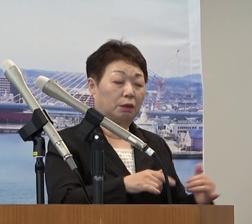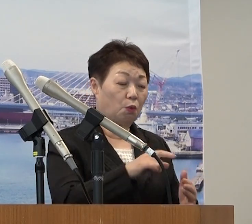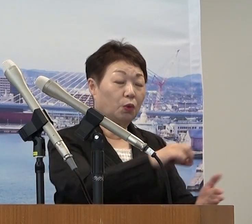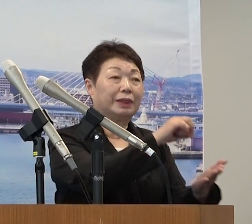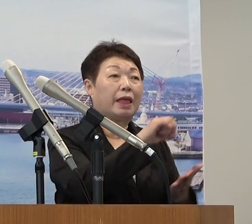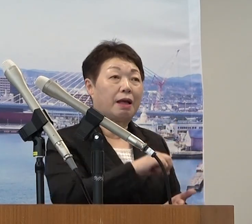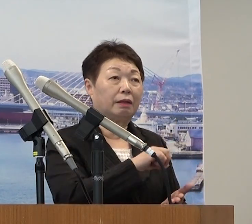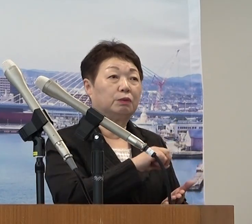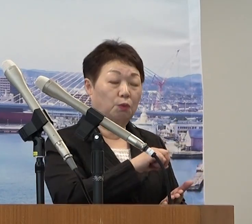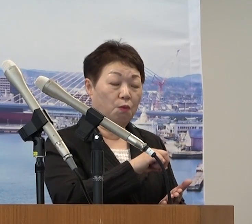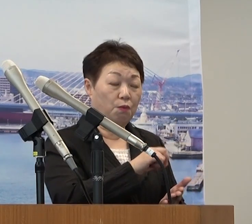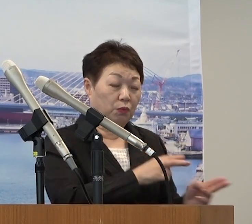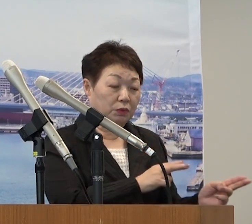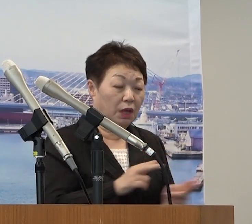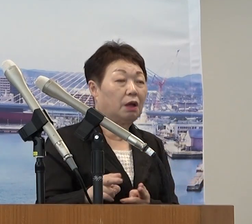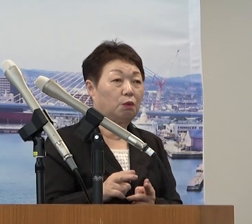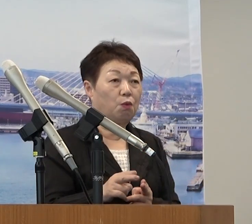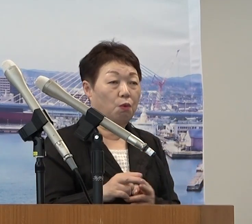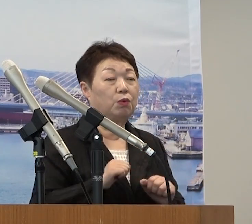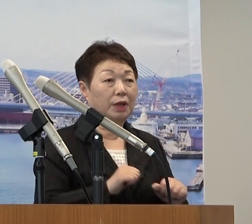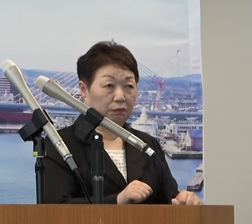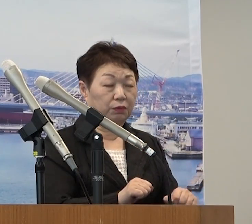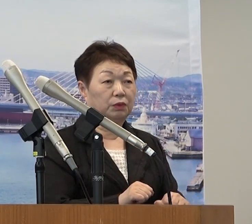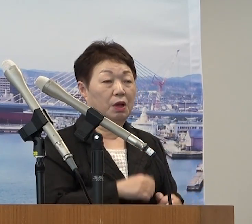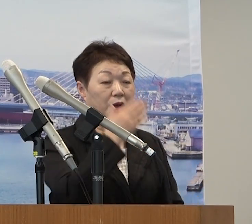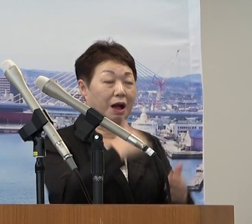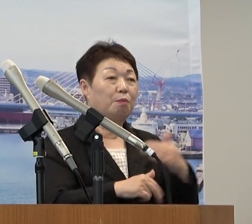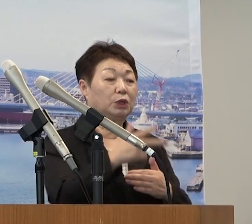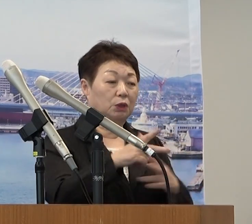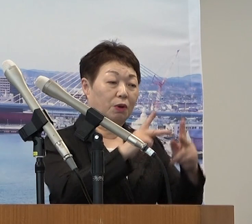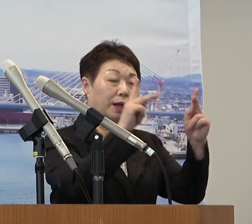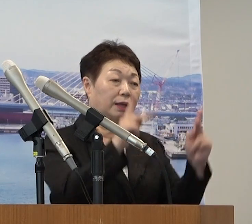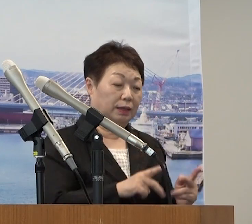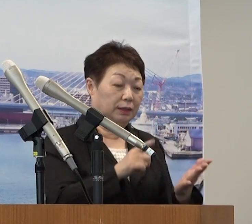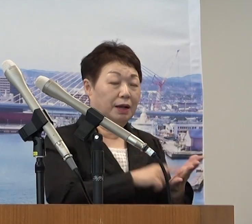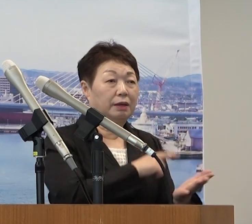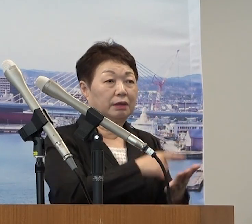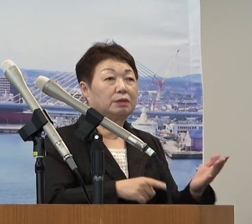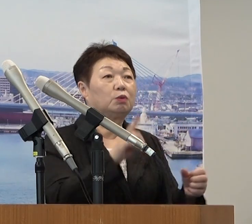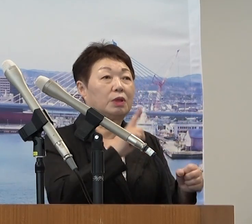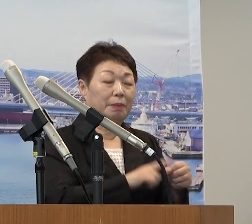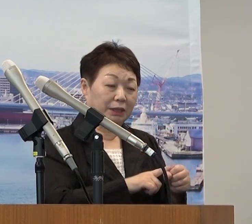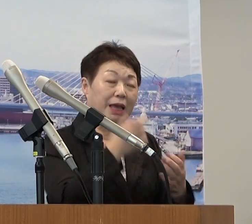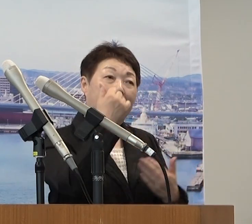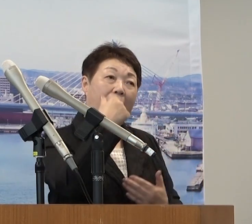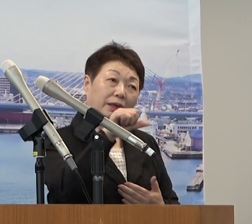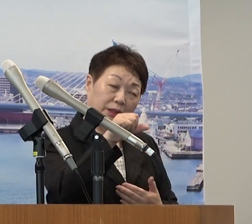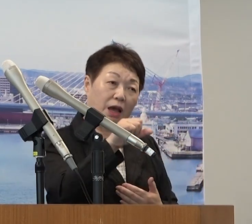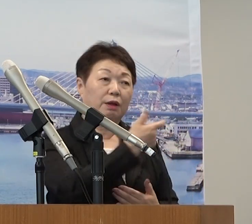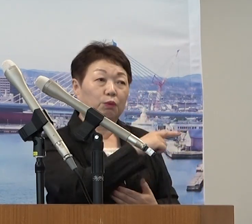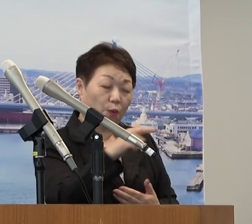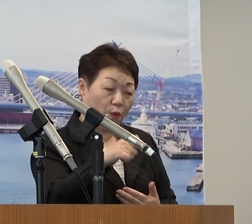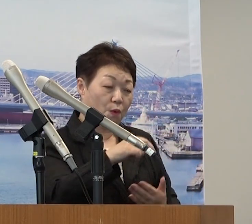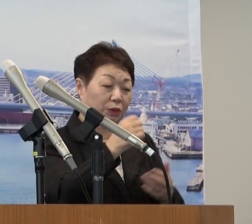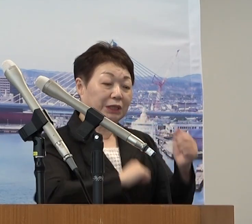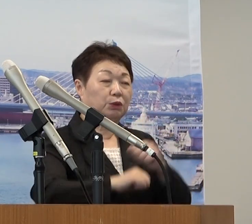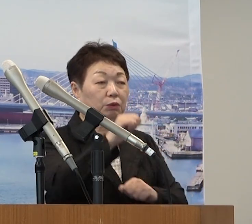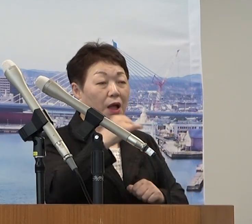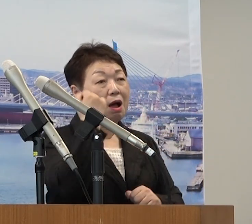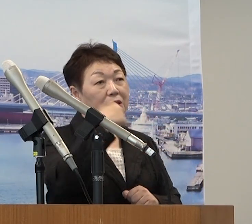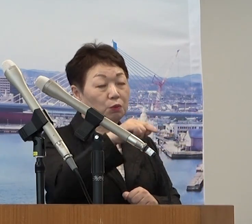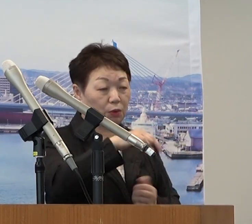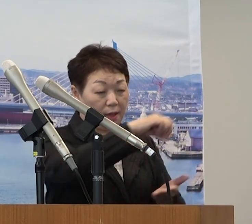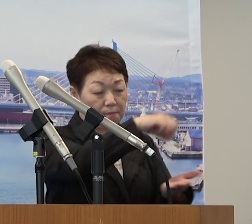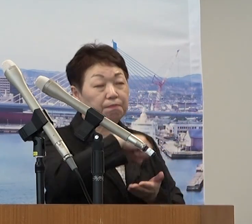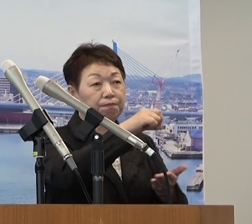制度を導入し、本市の課題解決につながるアイデア等について自由な発想で提案